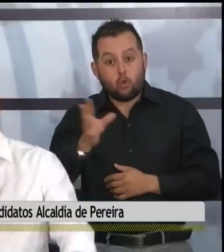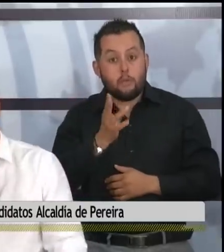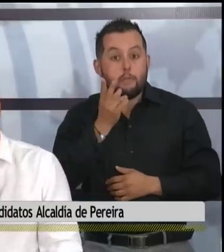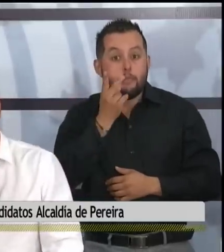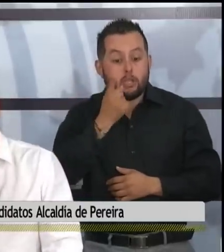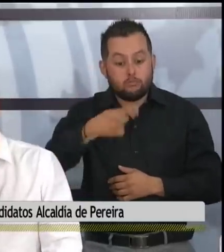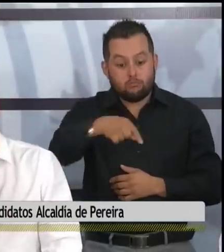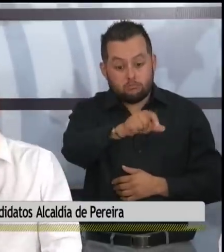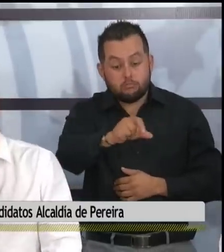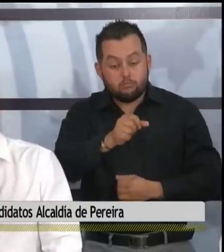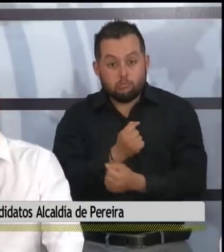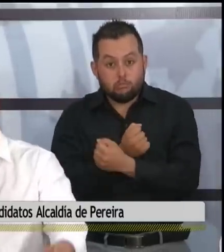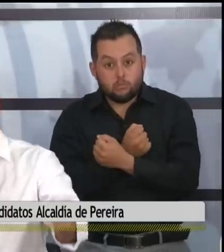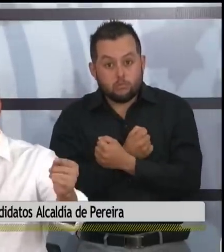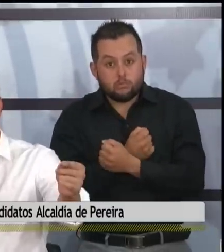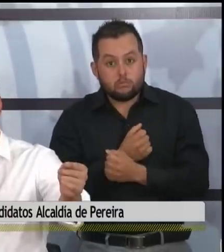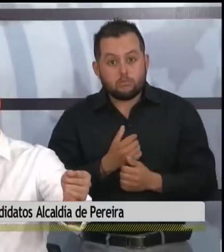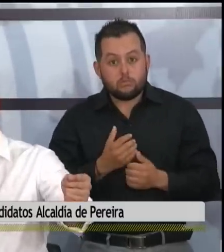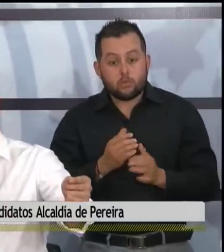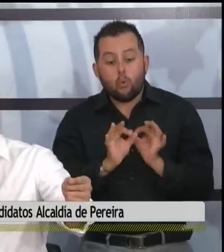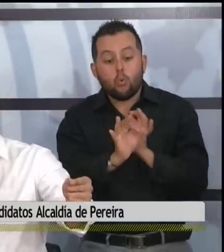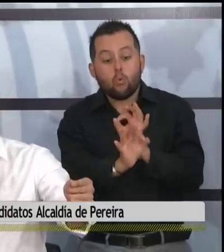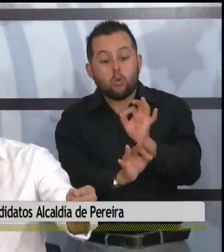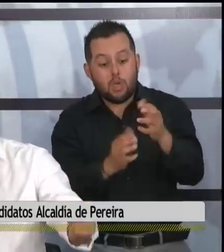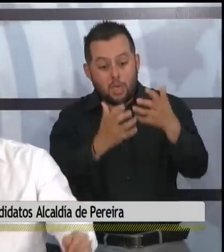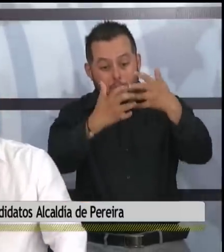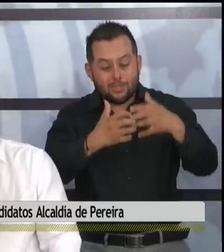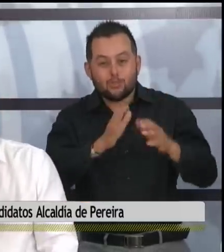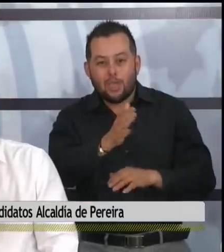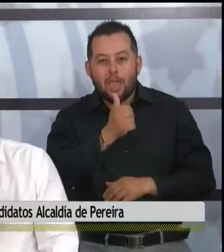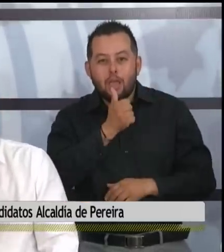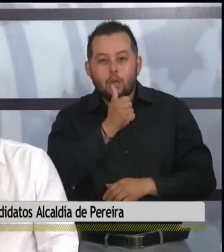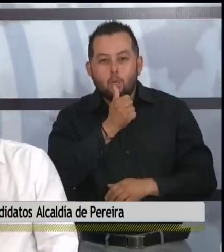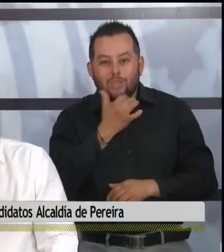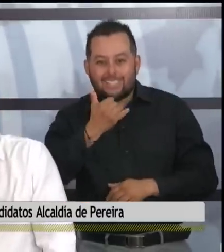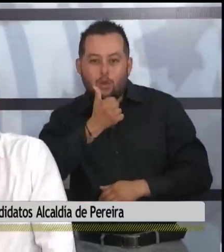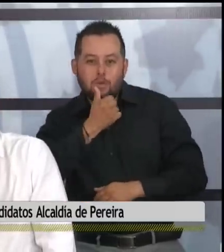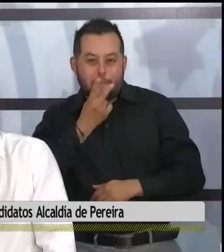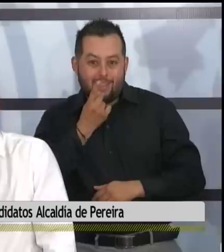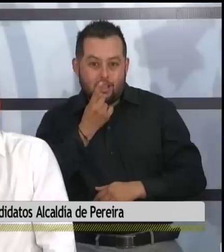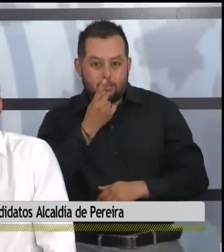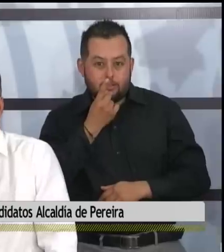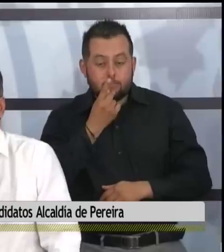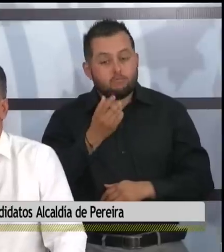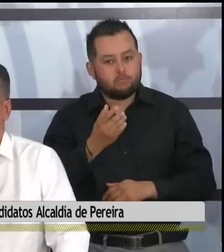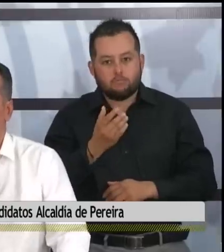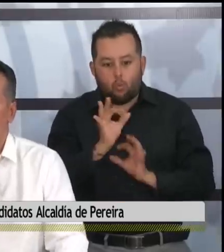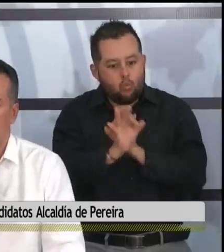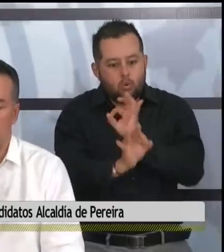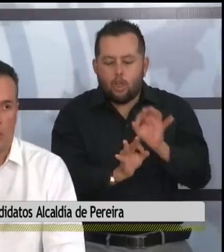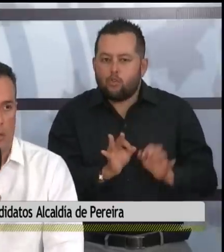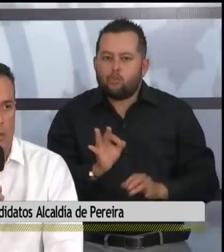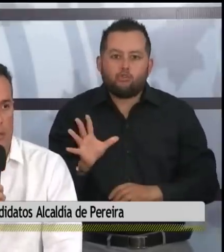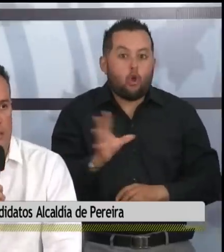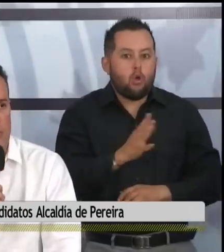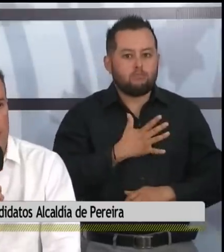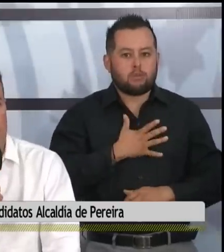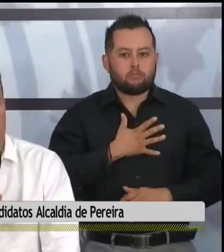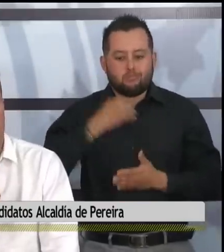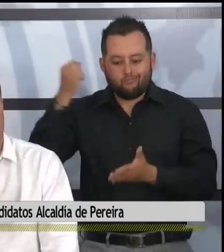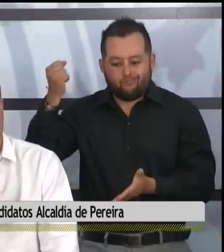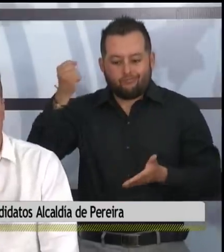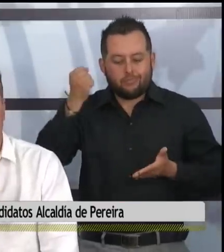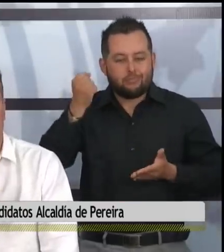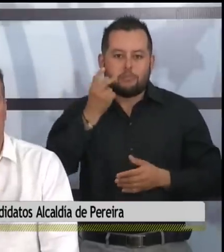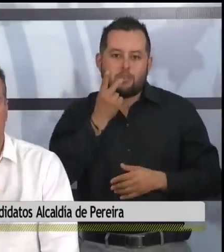queremos. Y no solo hay que cuidar la empresa de Acueducto y Alcantarillado Aguas y Aguas, hay que cuidar todo el patrimonio de los pereiranos. Ese es un